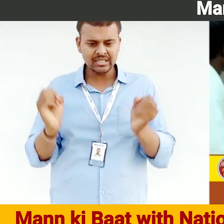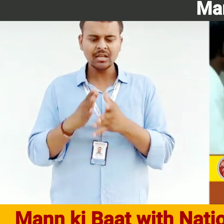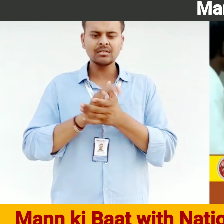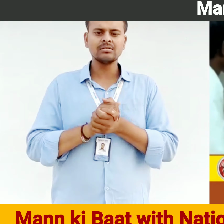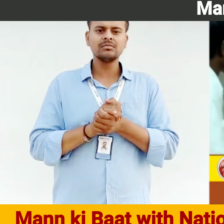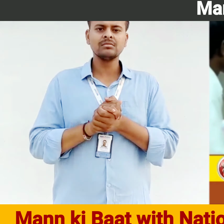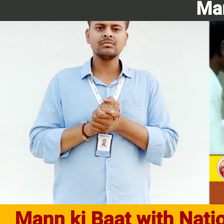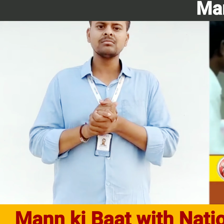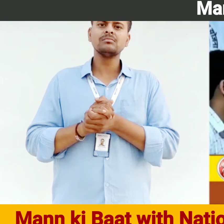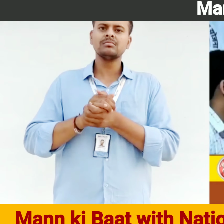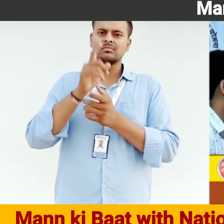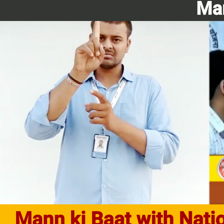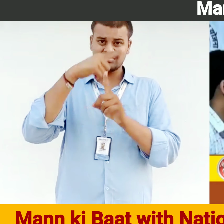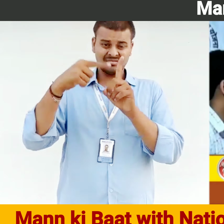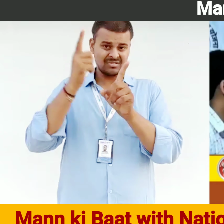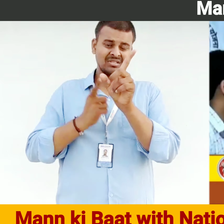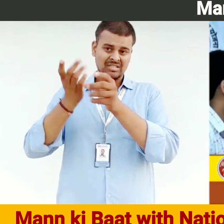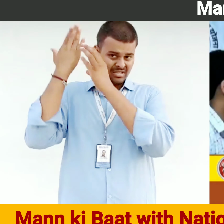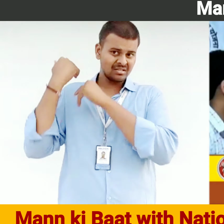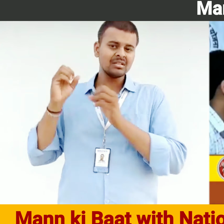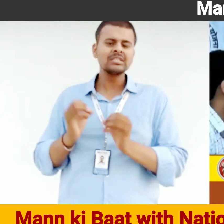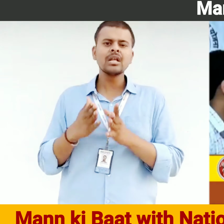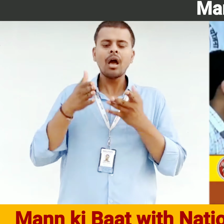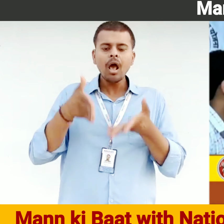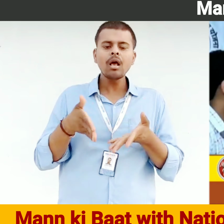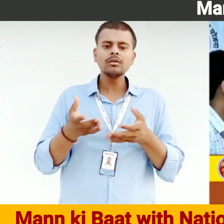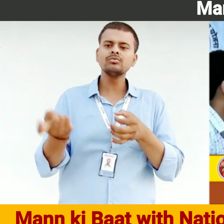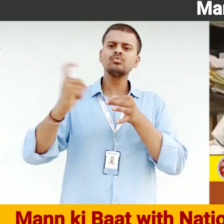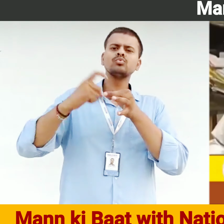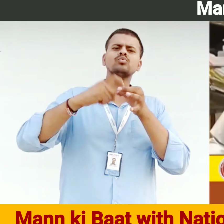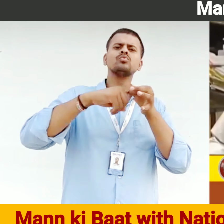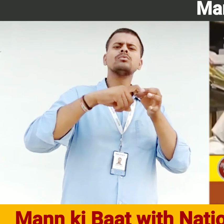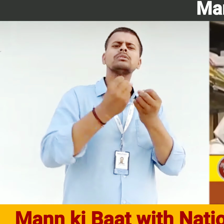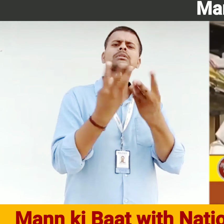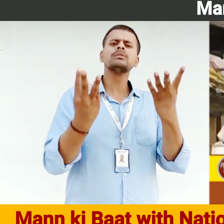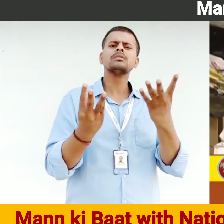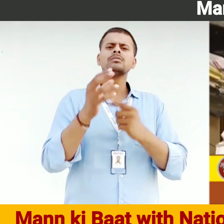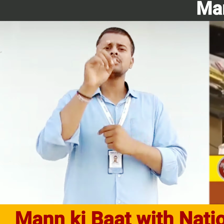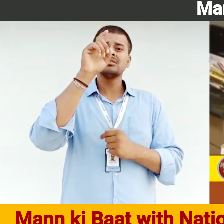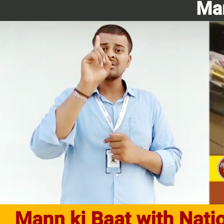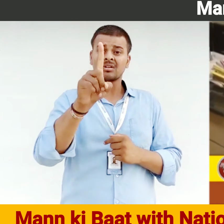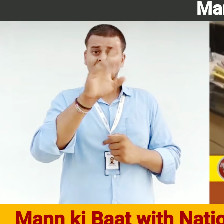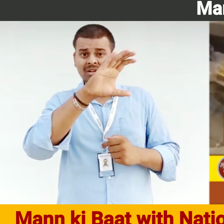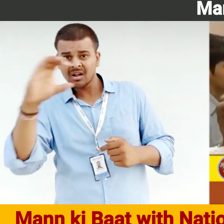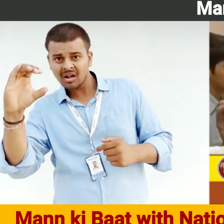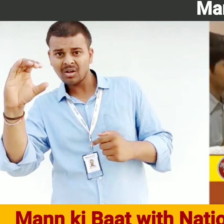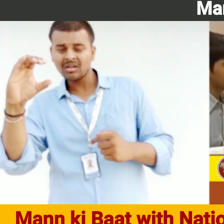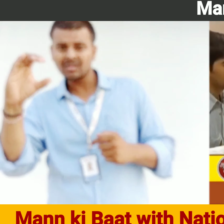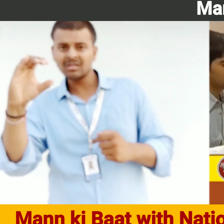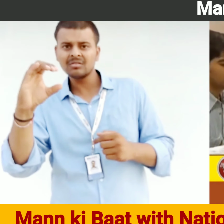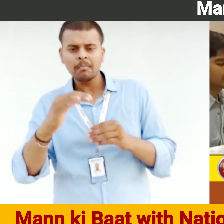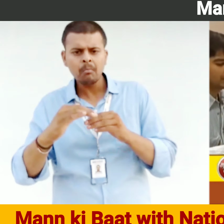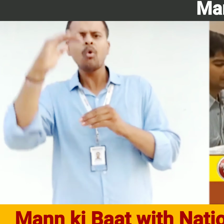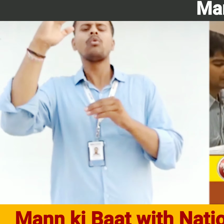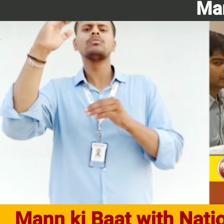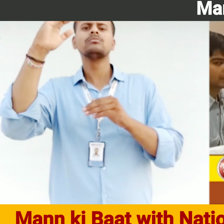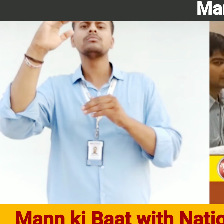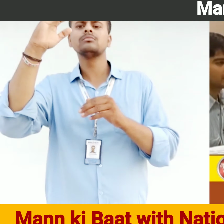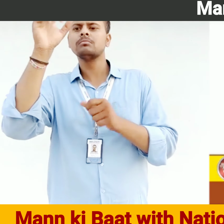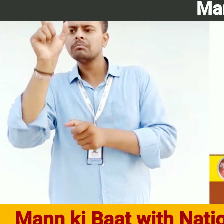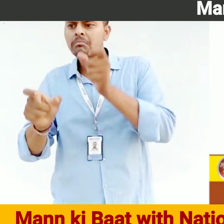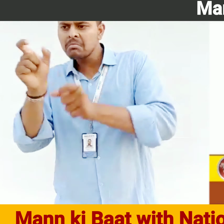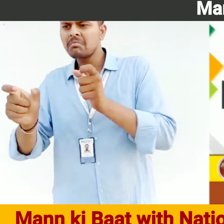है। 1 करोड़ से ज्यादा मरीज मतलब देश के 1 करोड़ से अधिक परिवारों की सेवा हुई